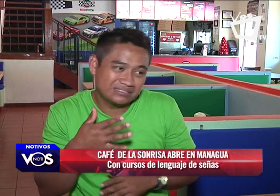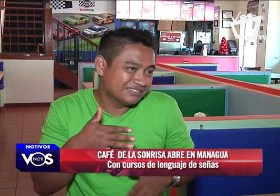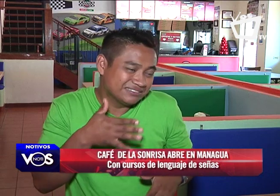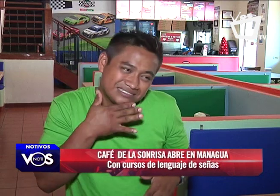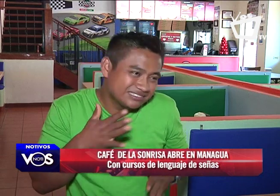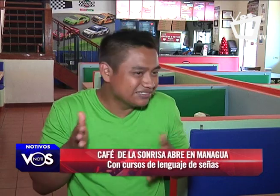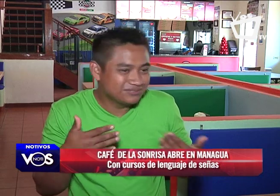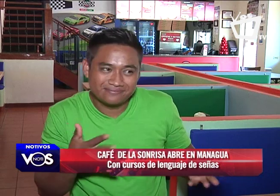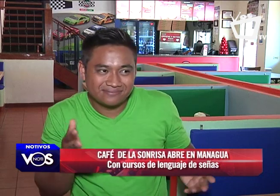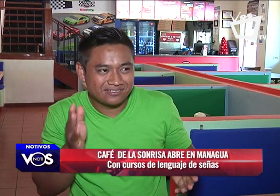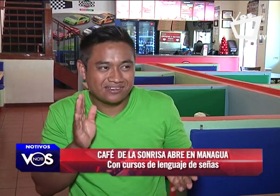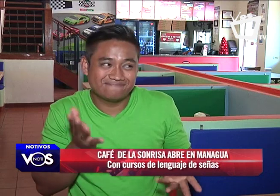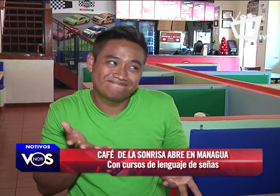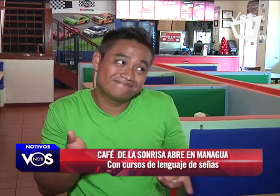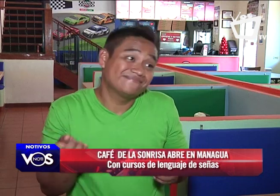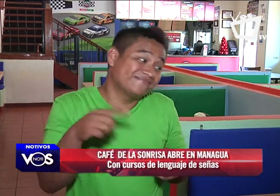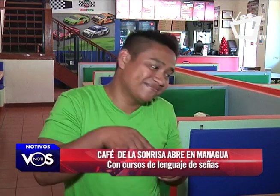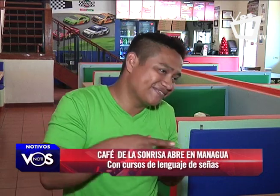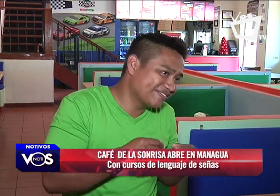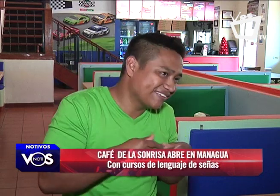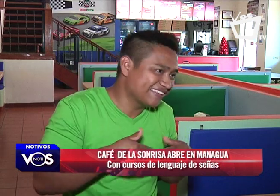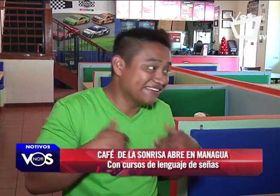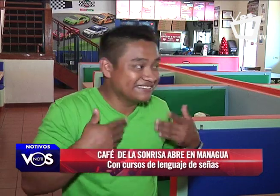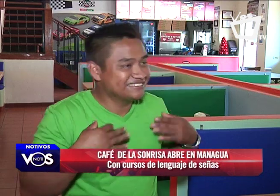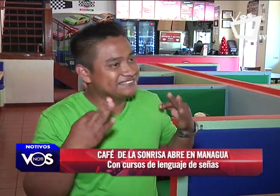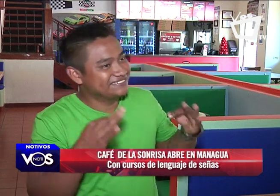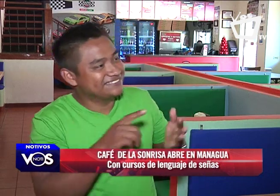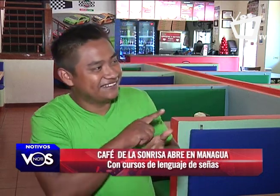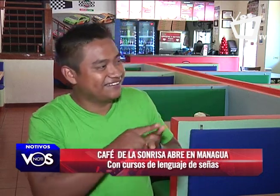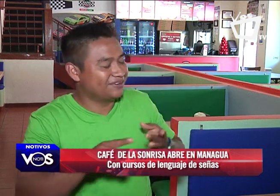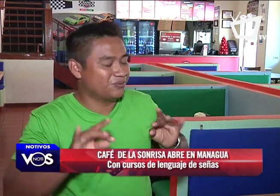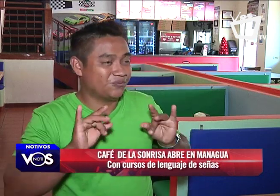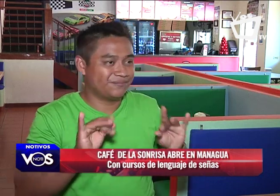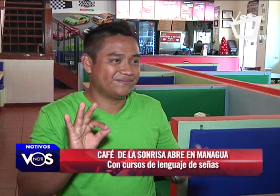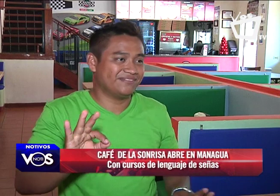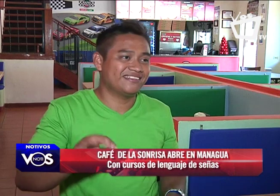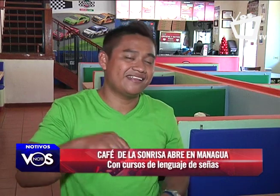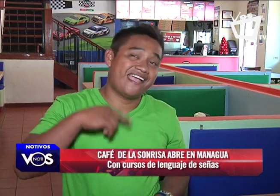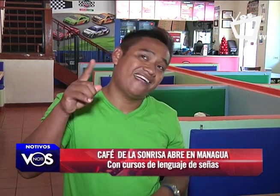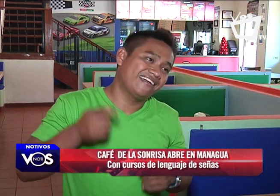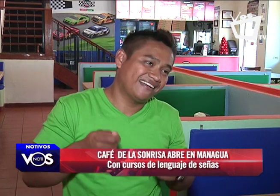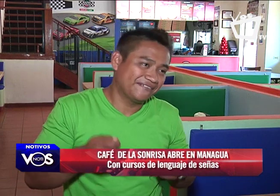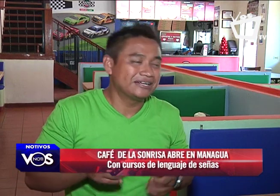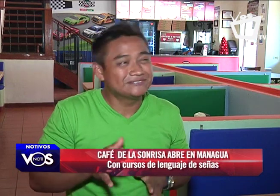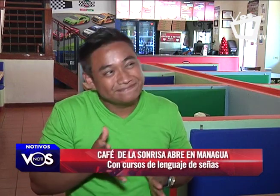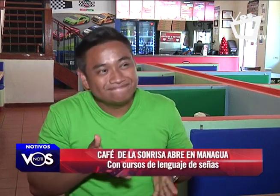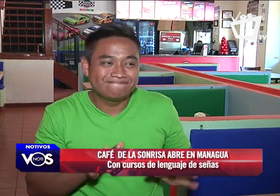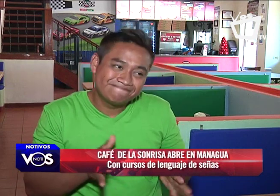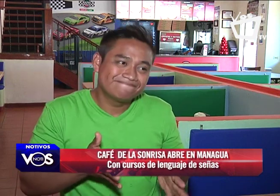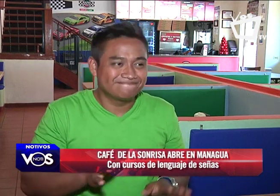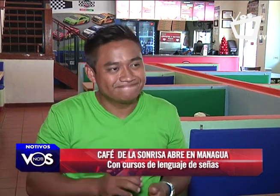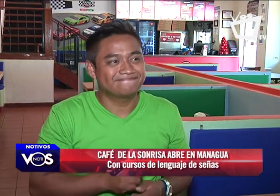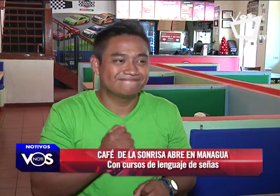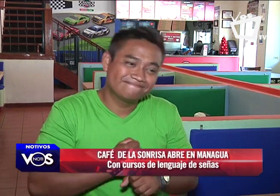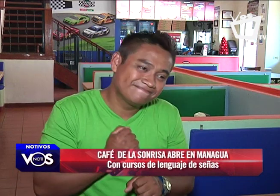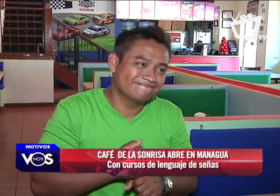bueno, me sentía aburrido, era muy difícil para mí buscar trabajo, pero aquí me siento muy bien, es muy